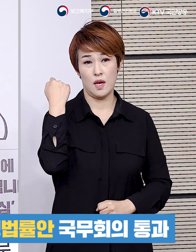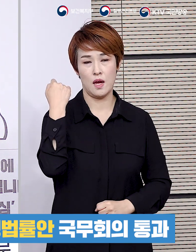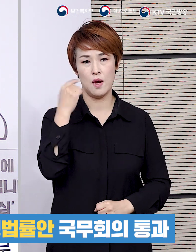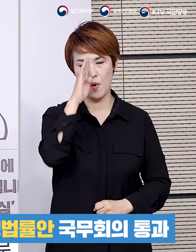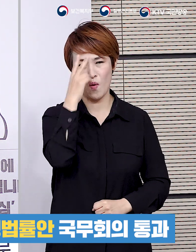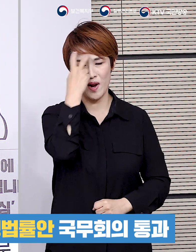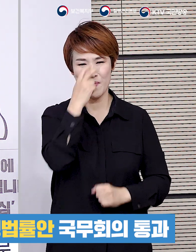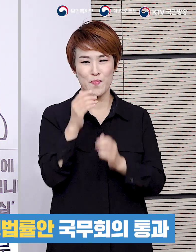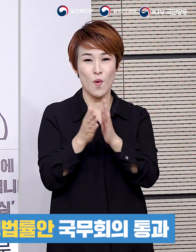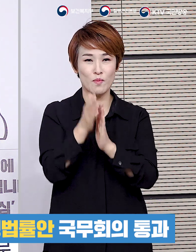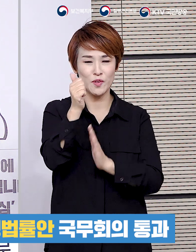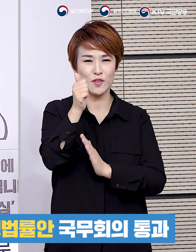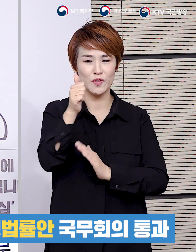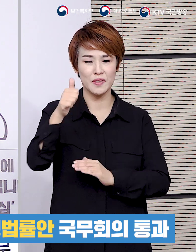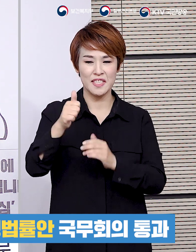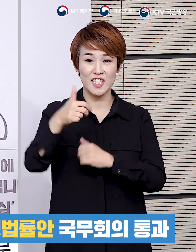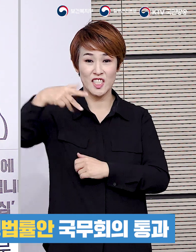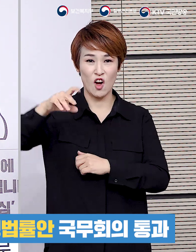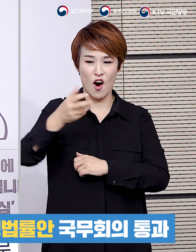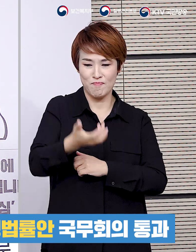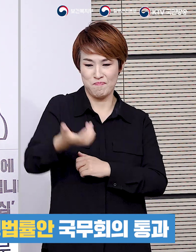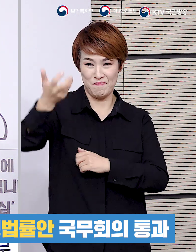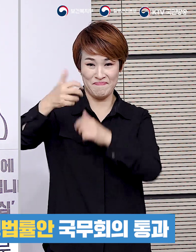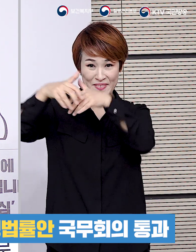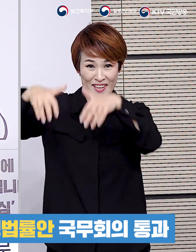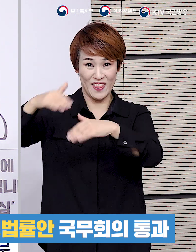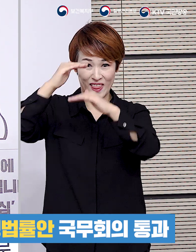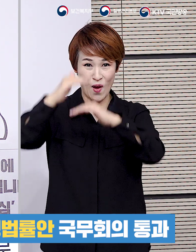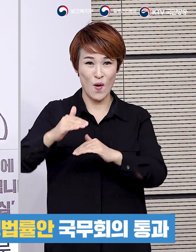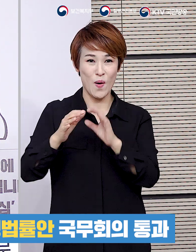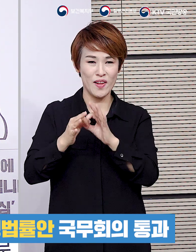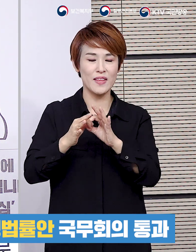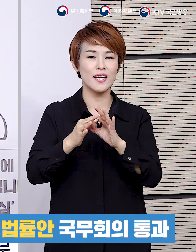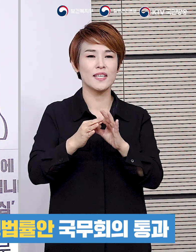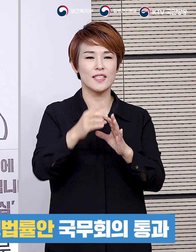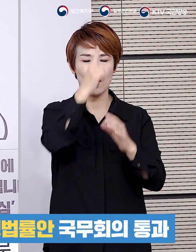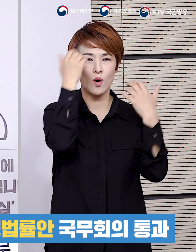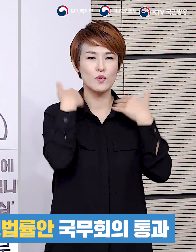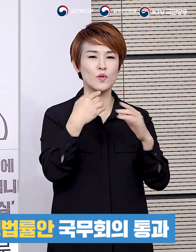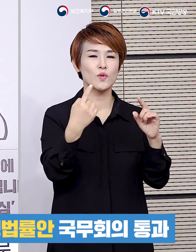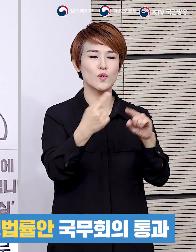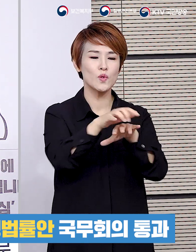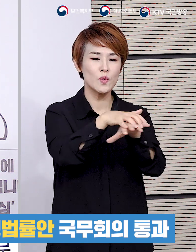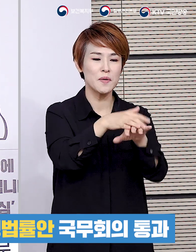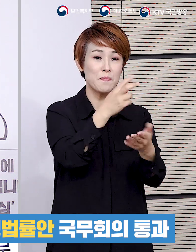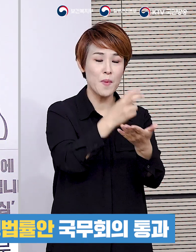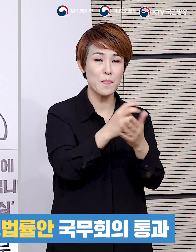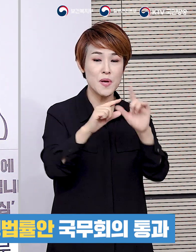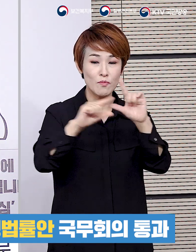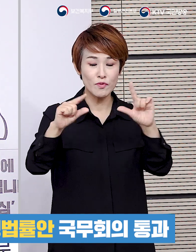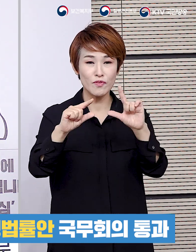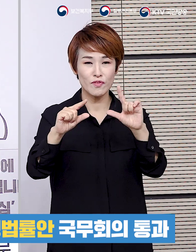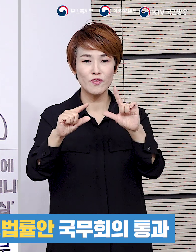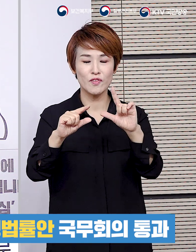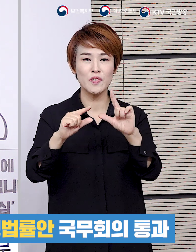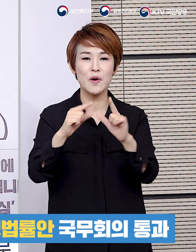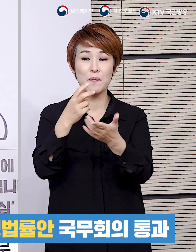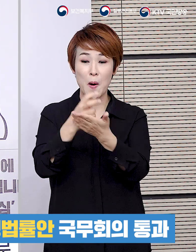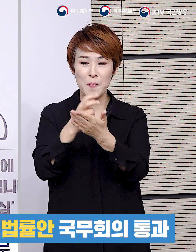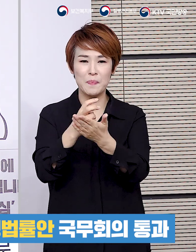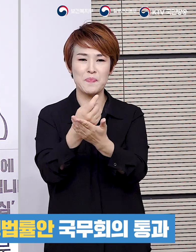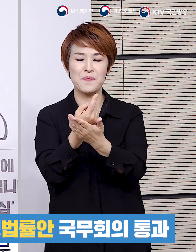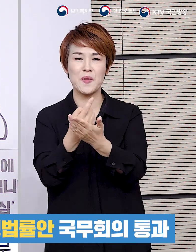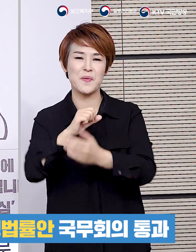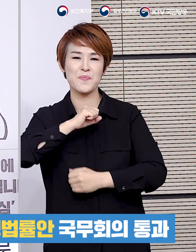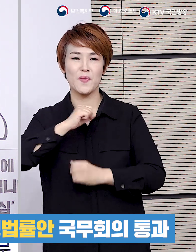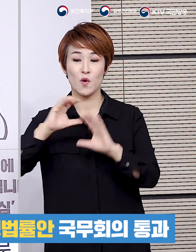어제 질병관리본부를 청으로 승격하는 내용을 담은 정부조직법 일부 개정 법률안이 국무회의를 통과하였습니다.